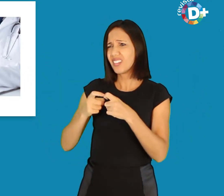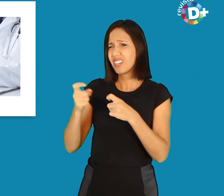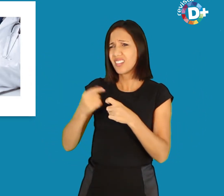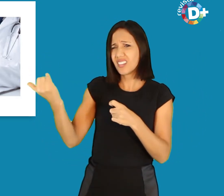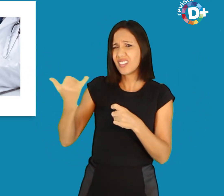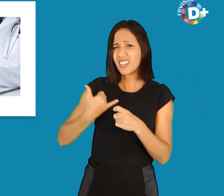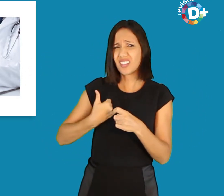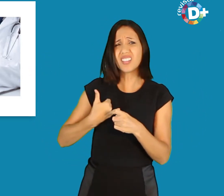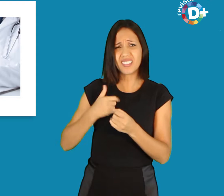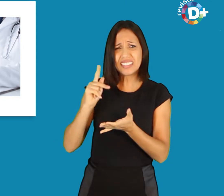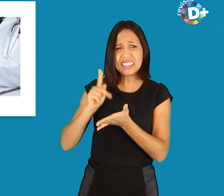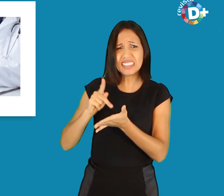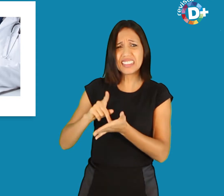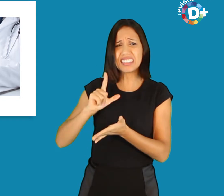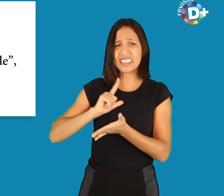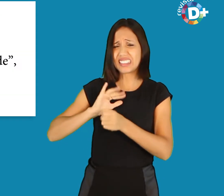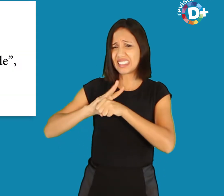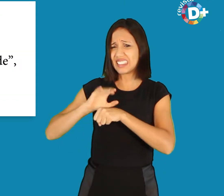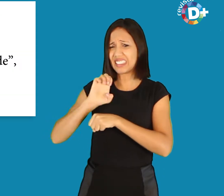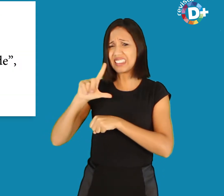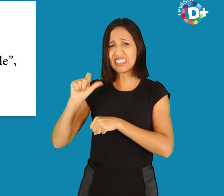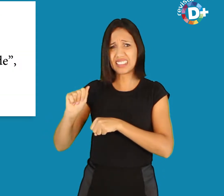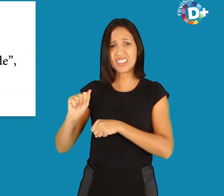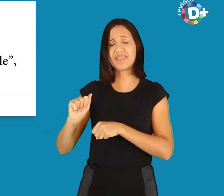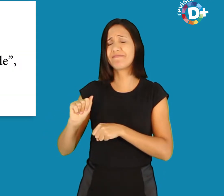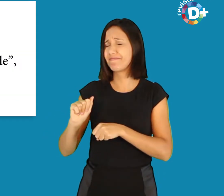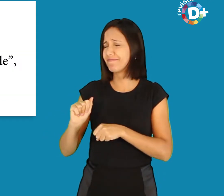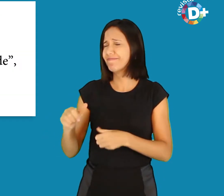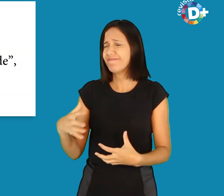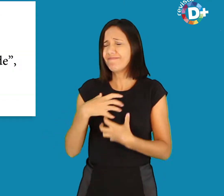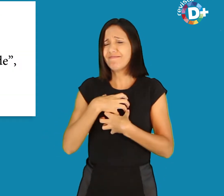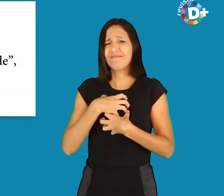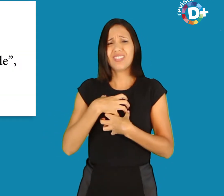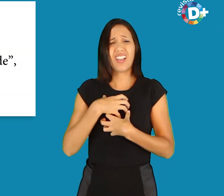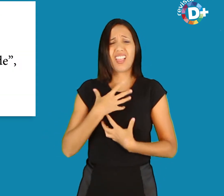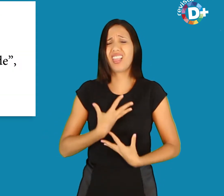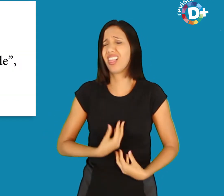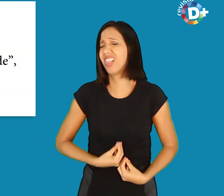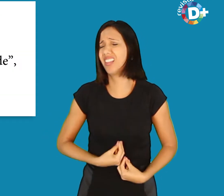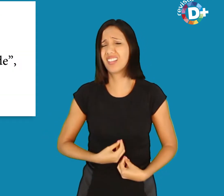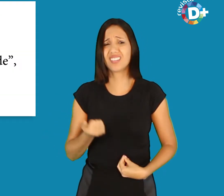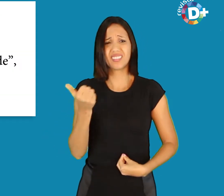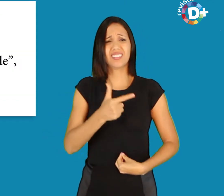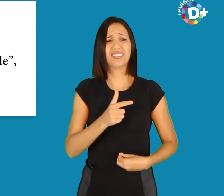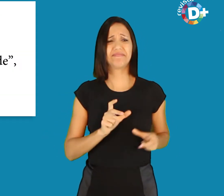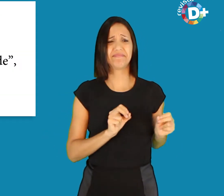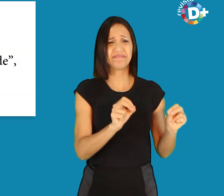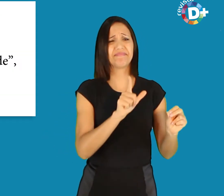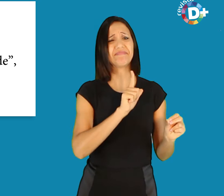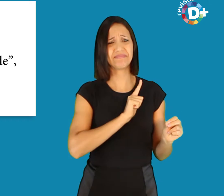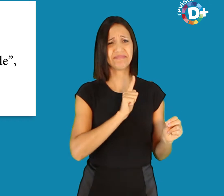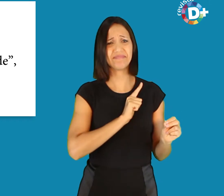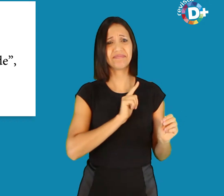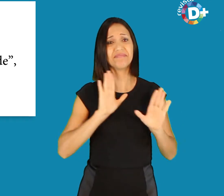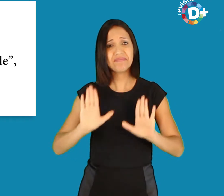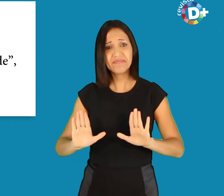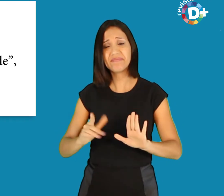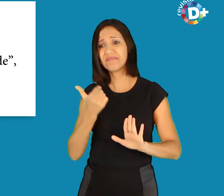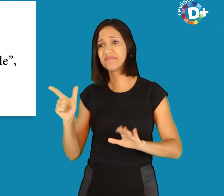faz toda a diferença o importante é não alimentar a enfermidade afirmara se o médico que diz não dar um prognóstico